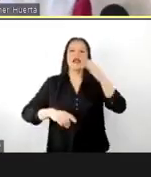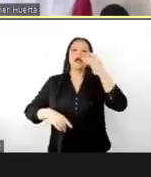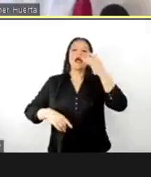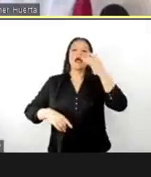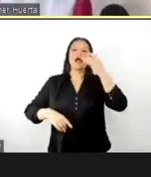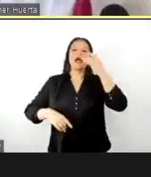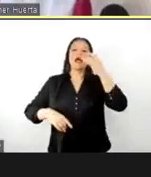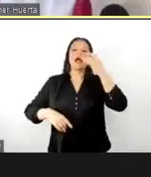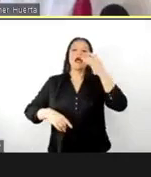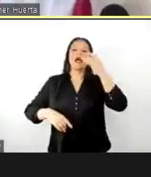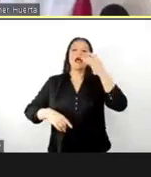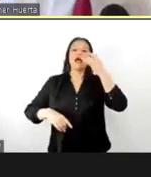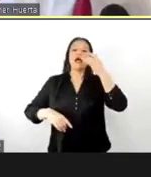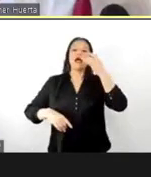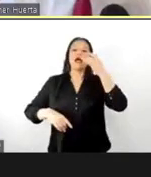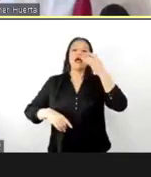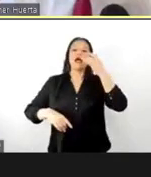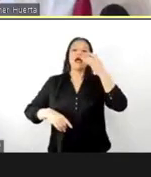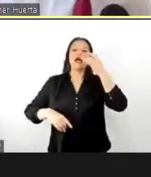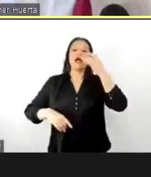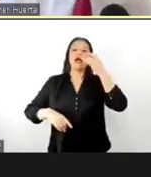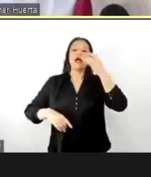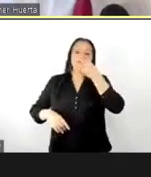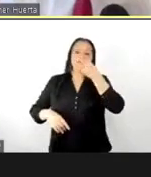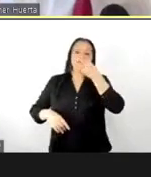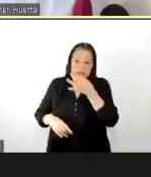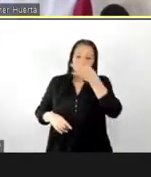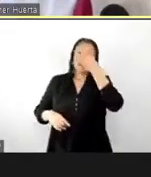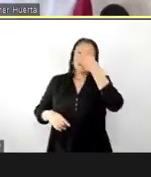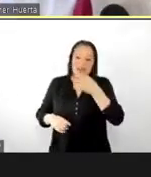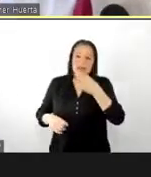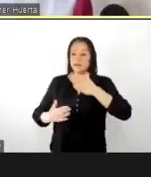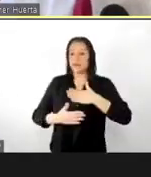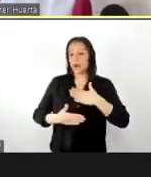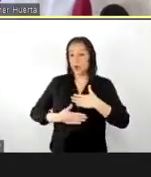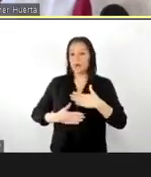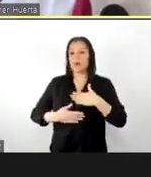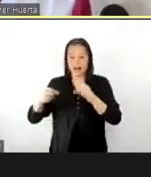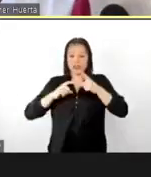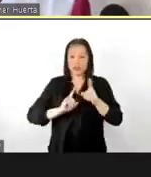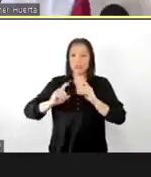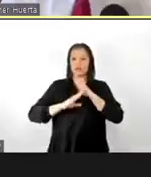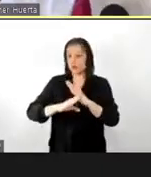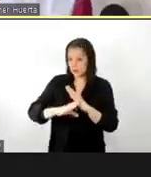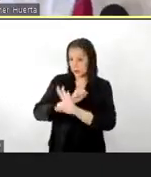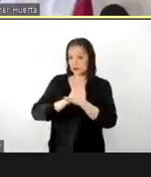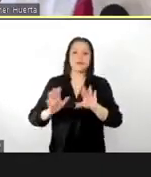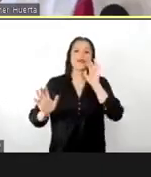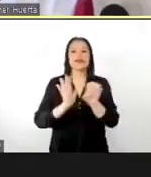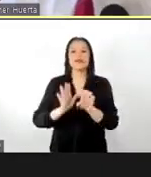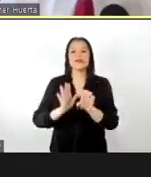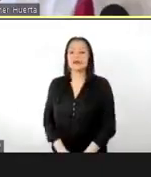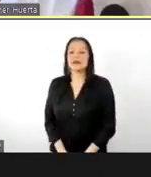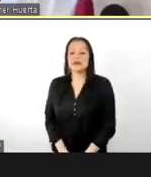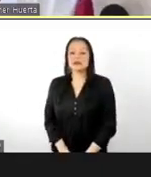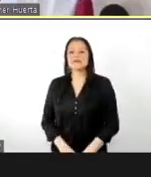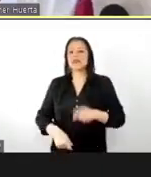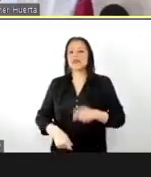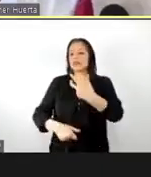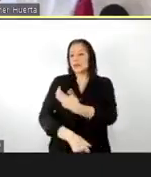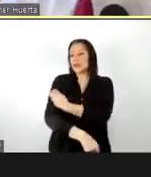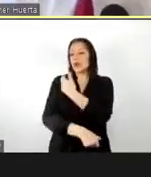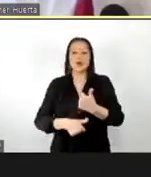resfrío que ha hecho que el cuerpo produzca las espigas y ahí sí se produce la defensa. Ejemplo de